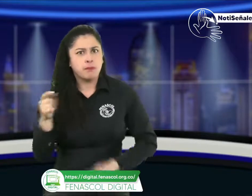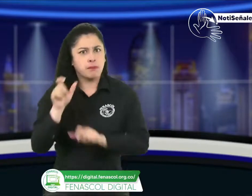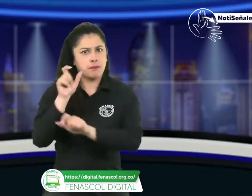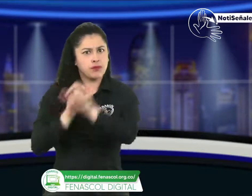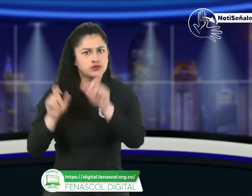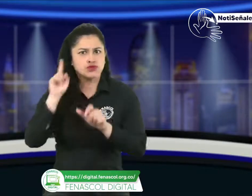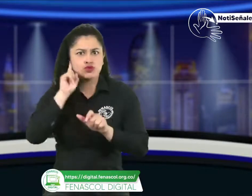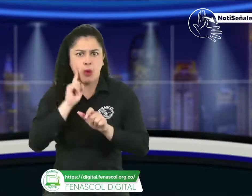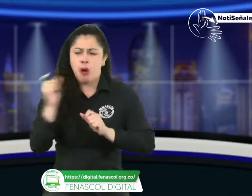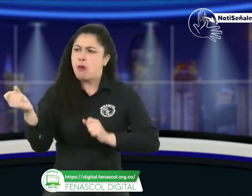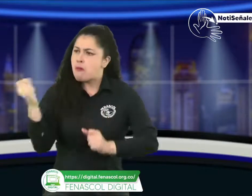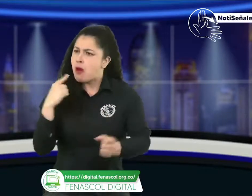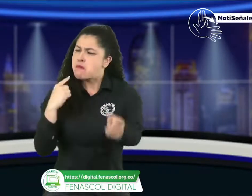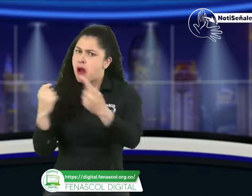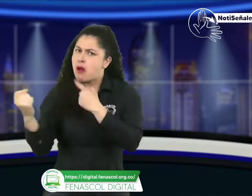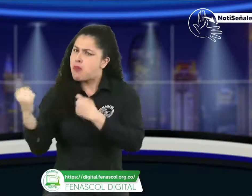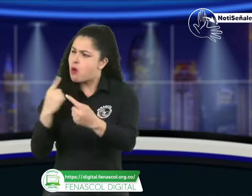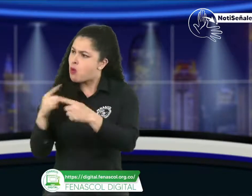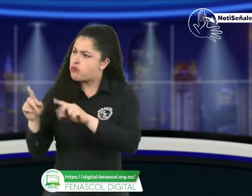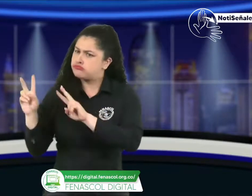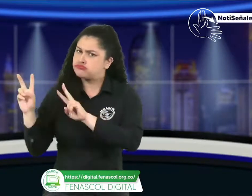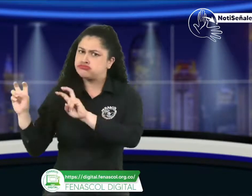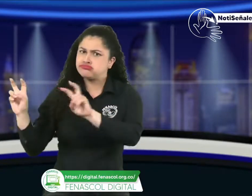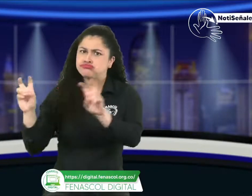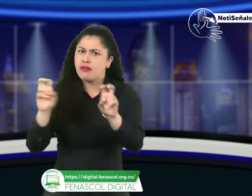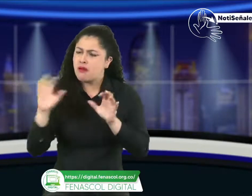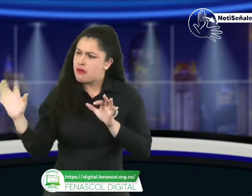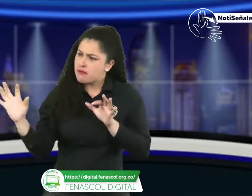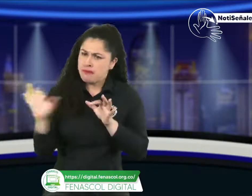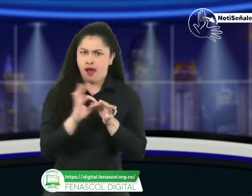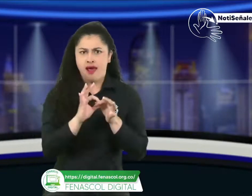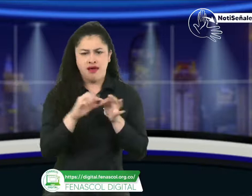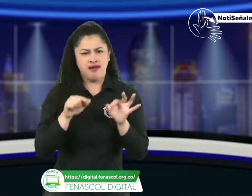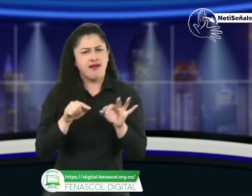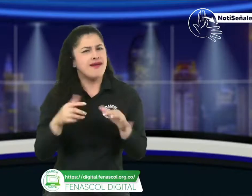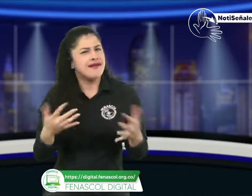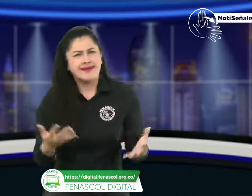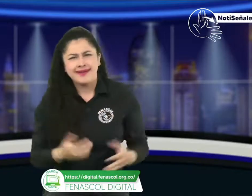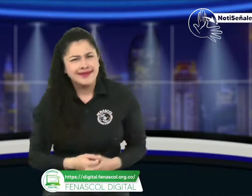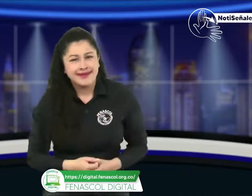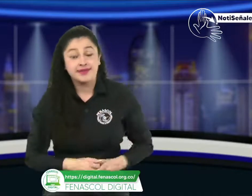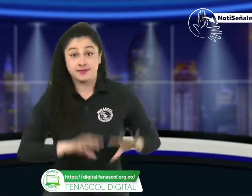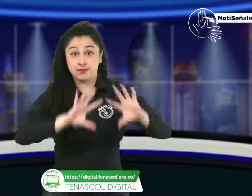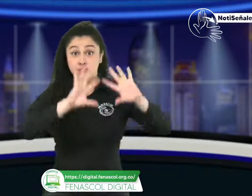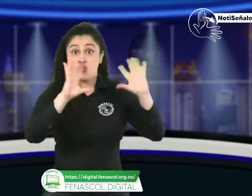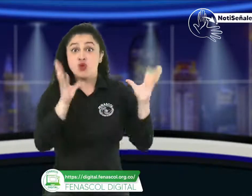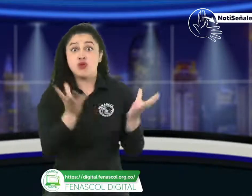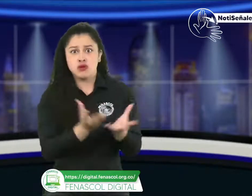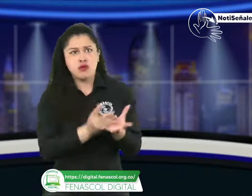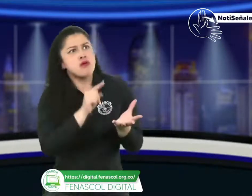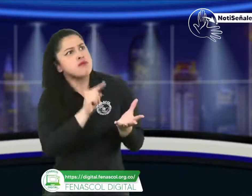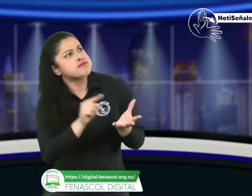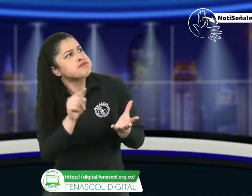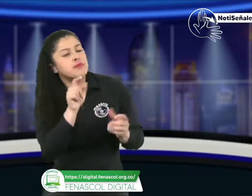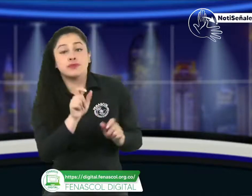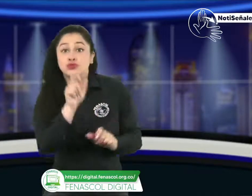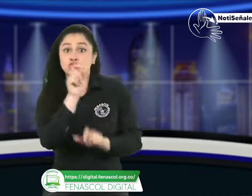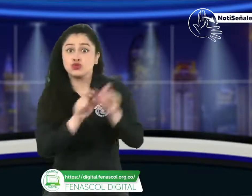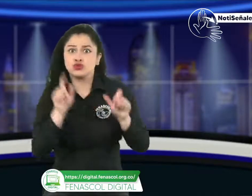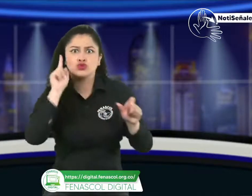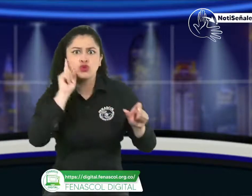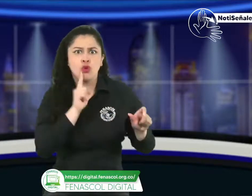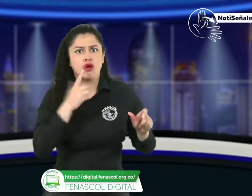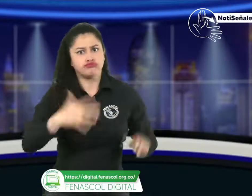y ahora estoy con el director de fenalco el xerez mejía y hay un tema que varias personas orden nos han preguntado